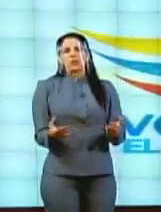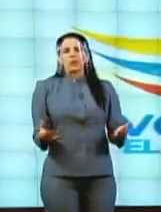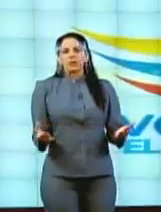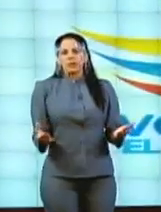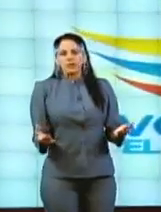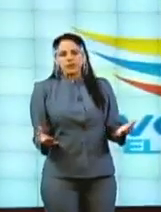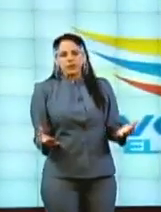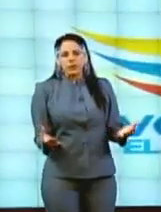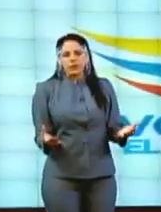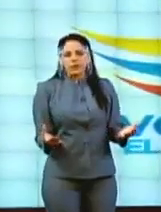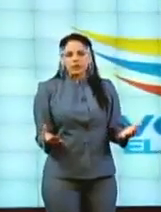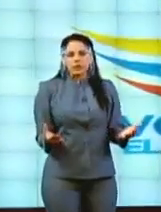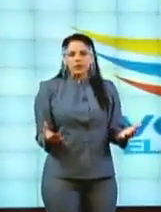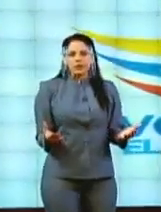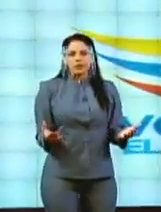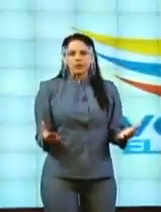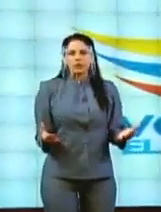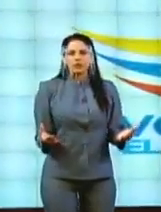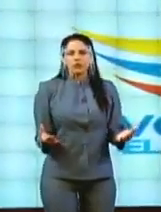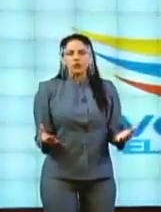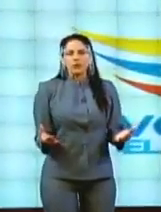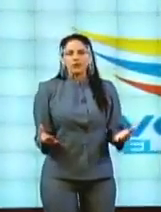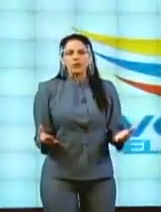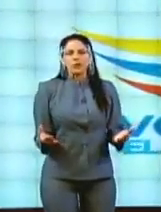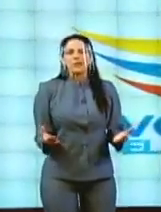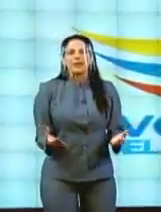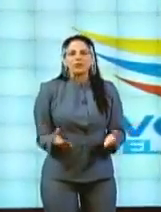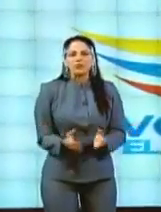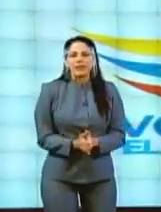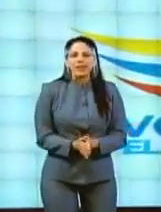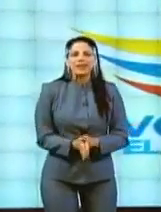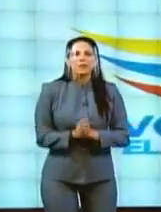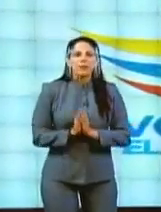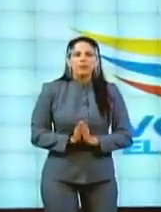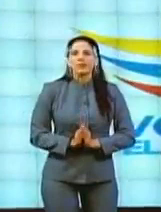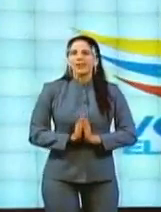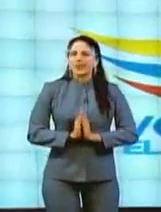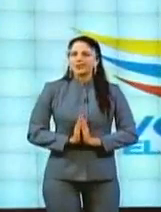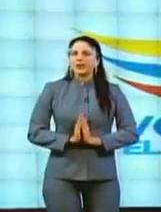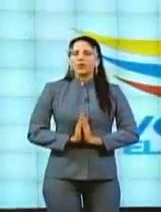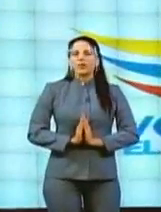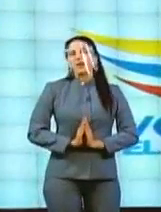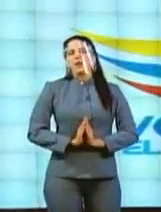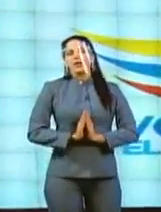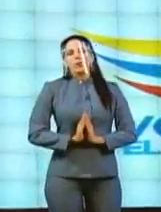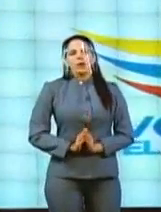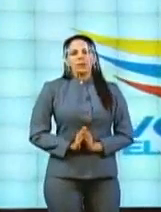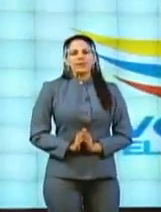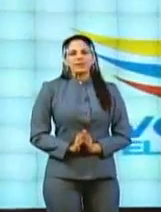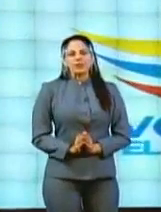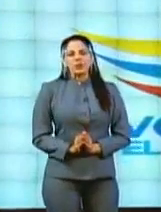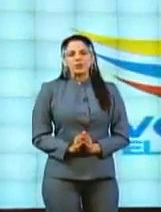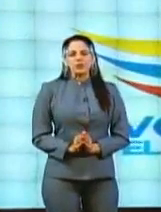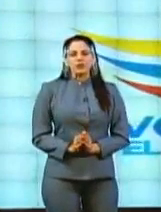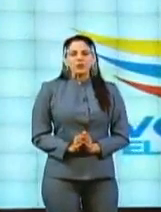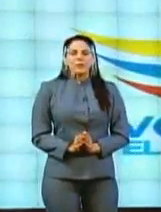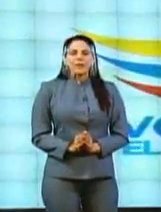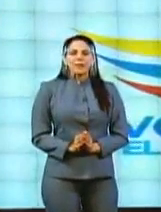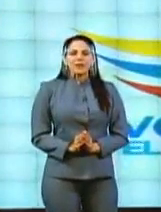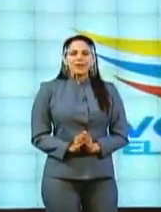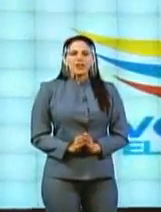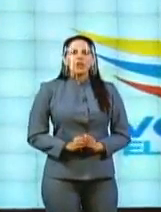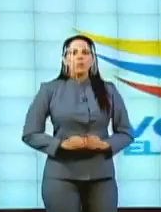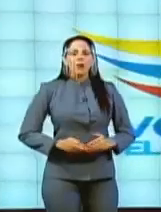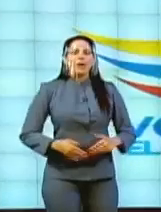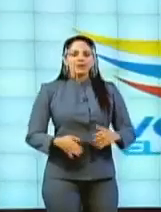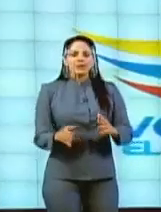de que se comunique nuevamente con Venezolana de Televisión y con todos los venezolanos para que nos dé el reporte a esta hora, 9:25 minutos de